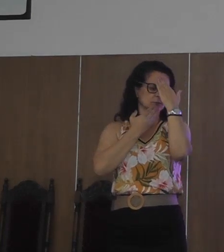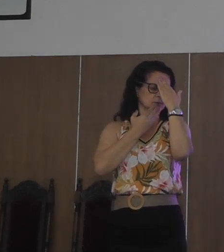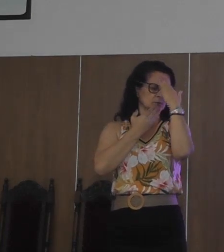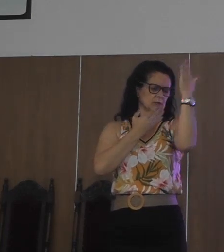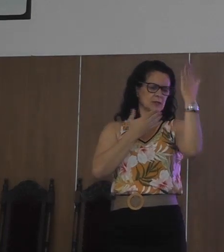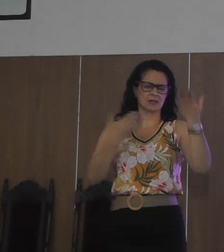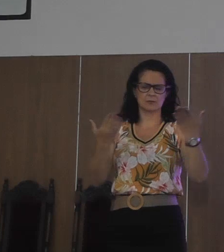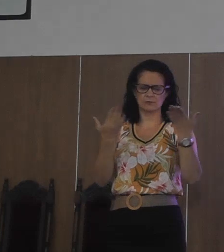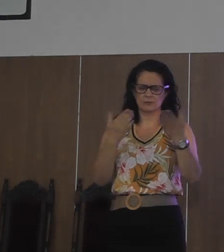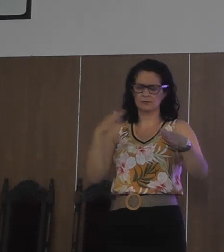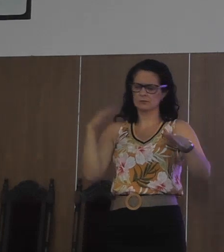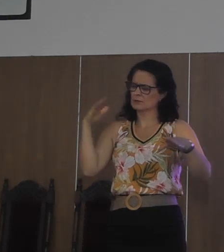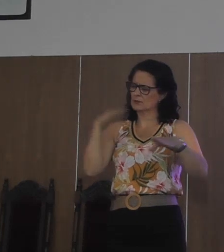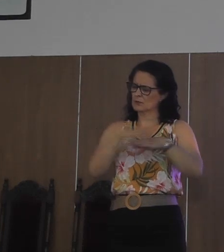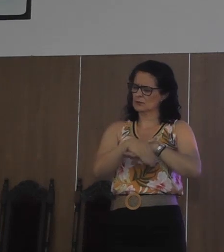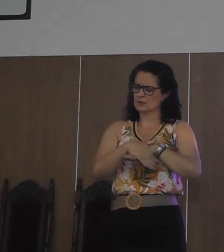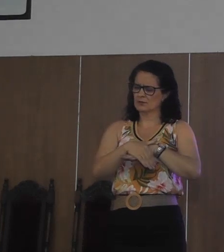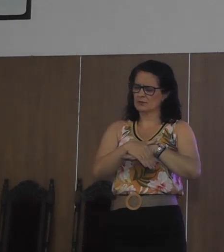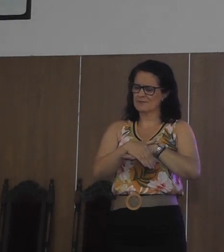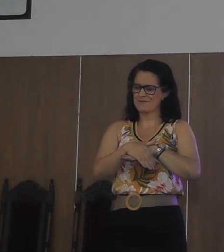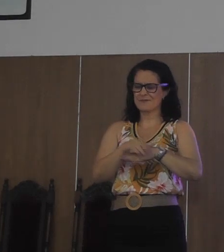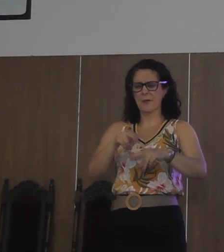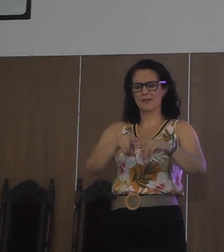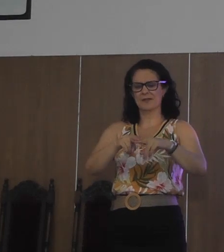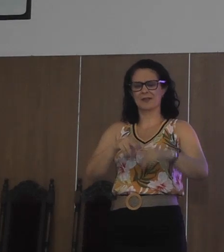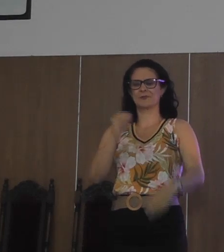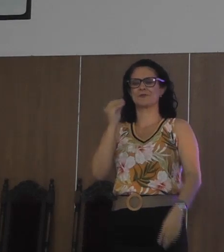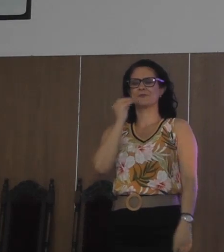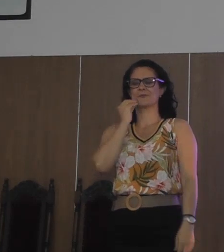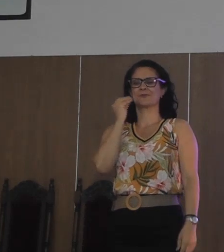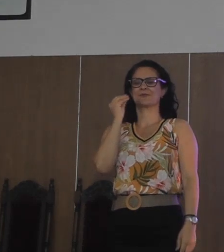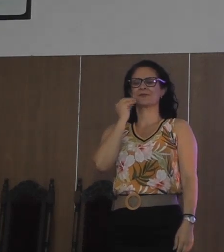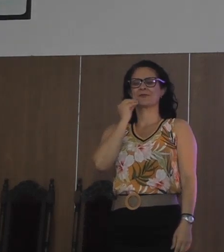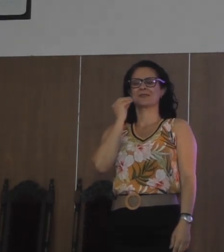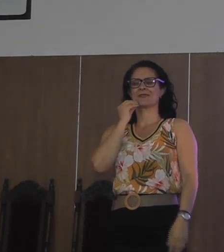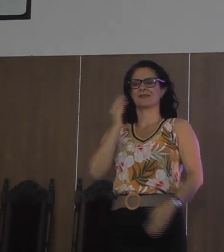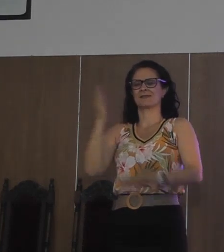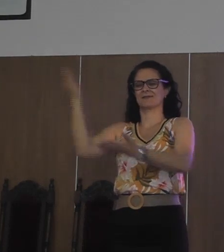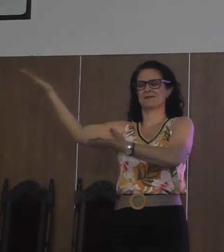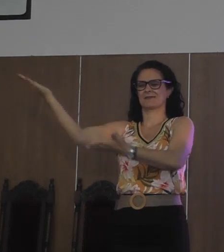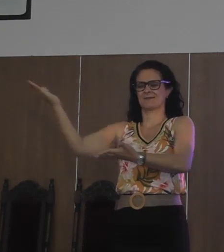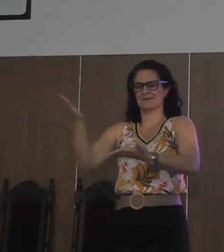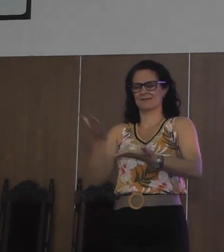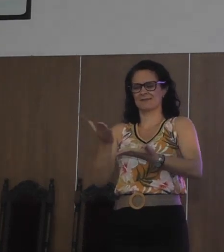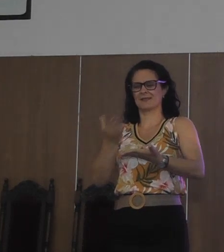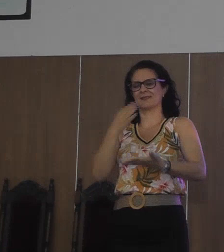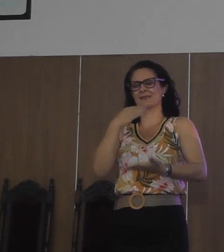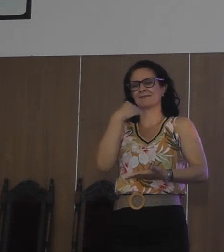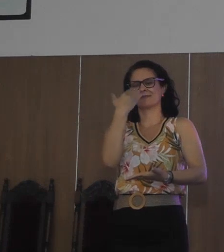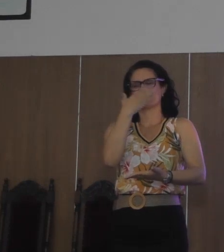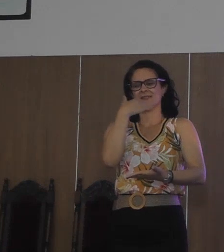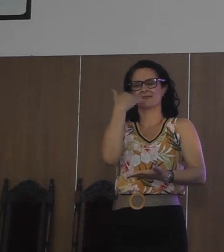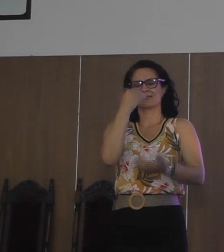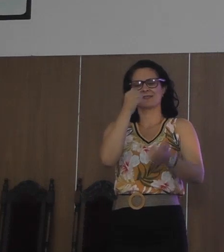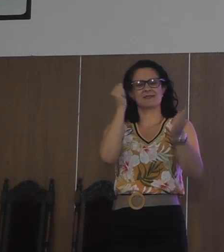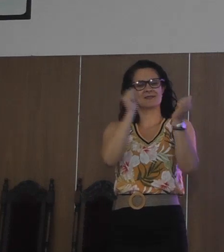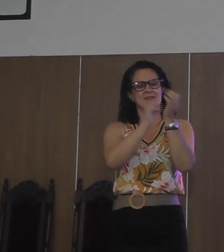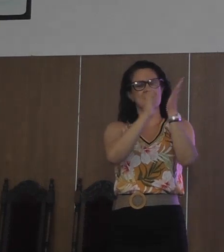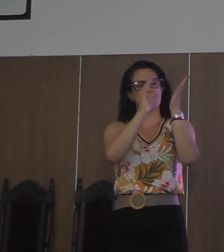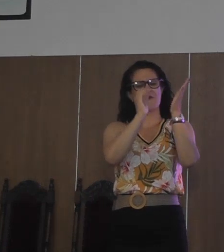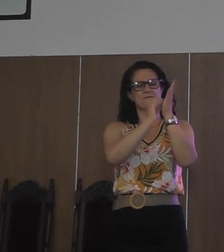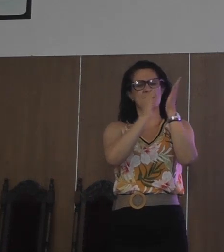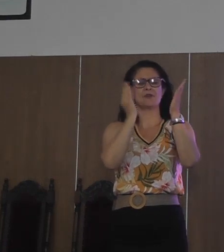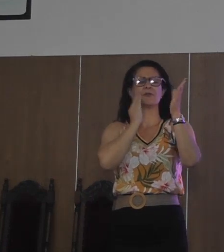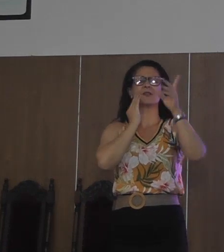noite, pela rica oportunidade, ó Deus, de estar aqui te louvando. O Senhor é Deus de perto, Deus